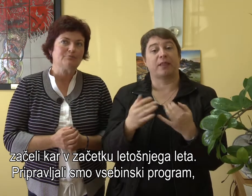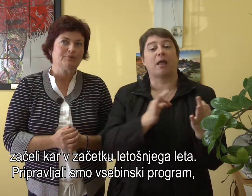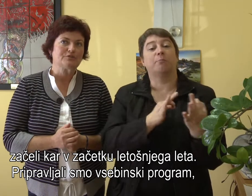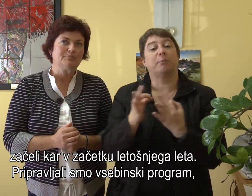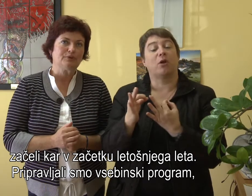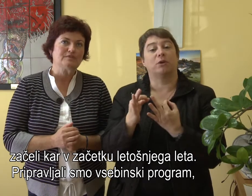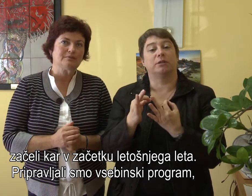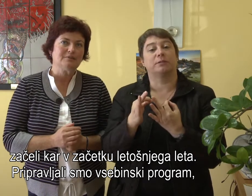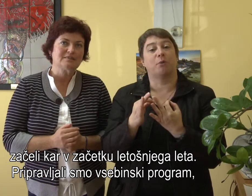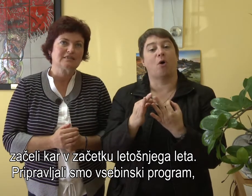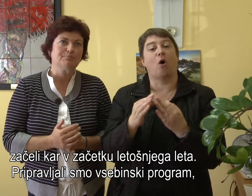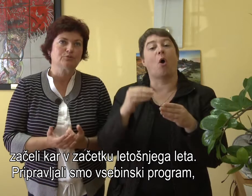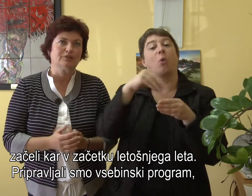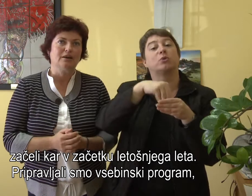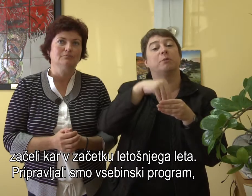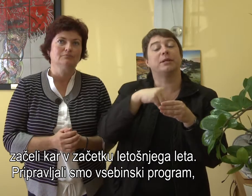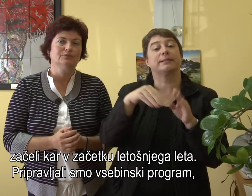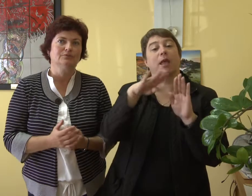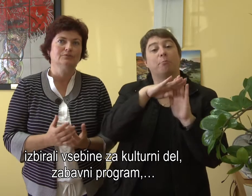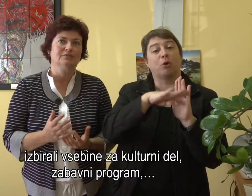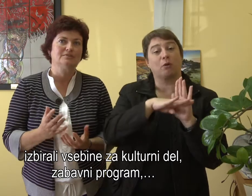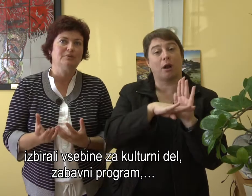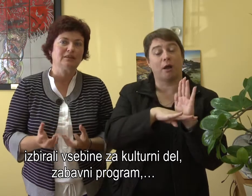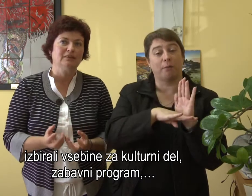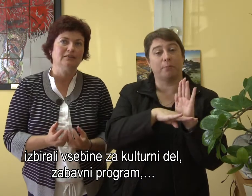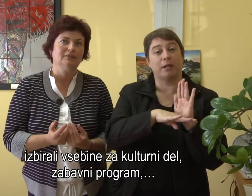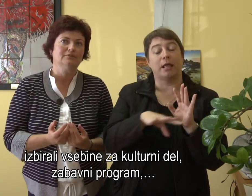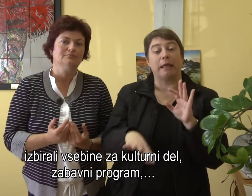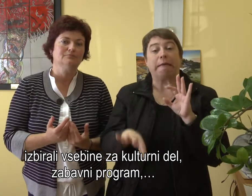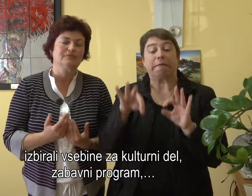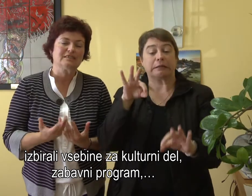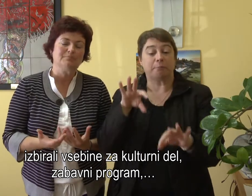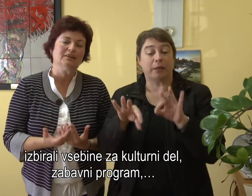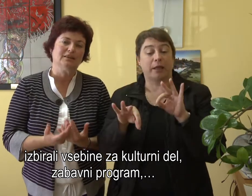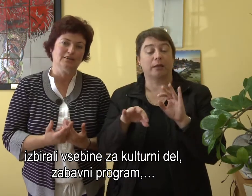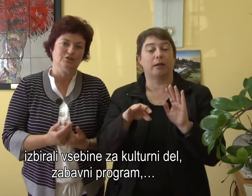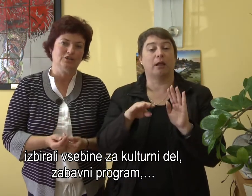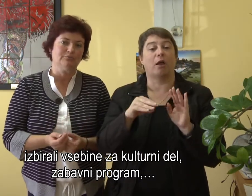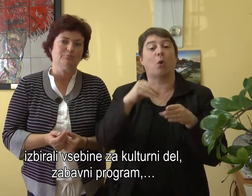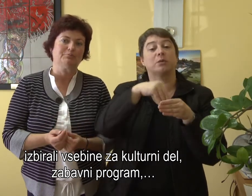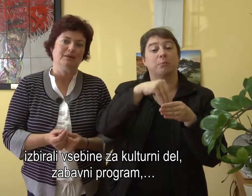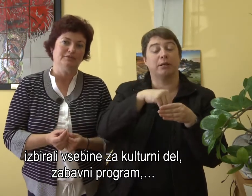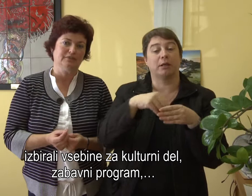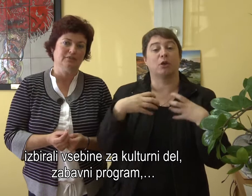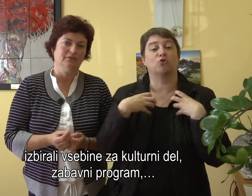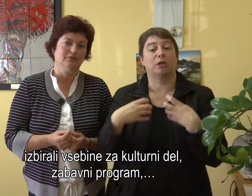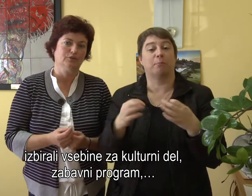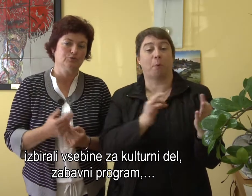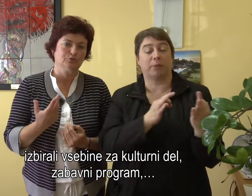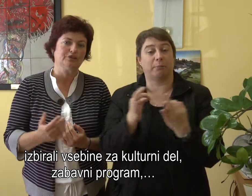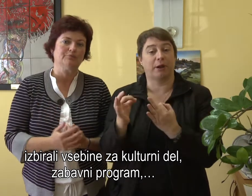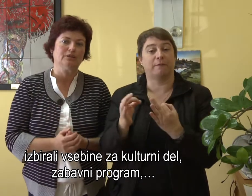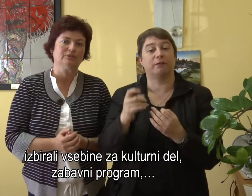Pripravljali smo pravzaprav vsebinski program, izbirali vsebine, ki jih želimo pripraviti